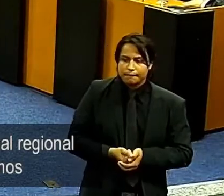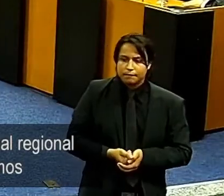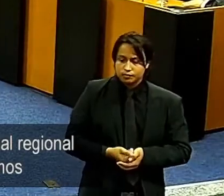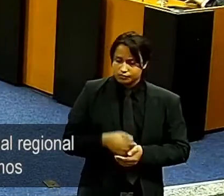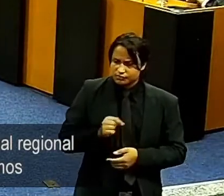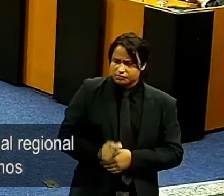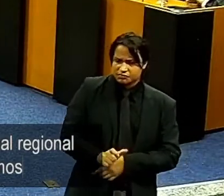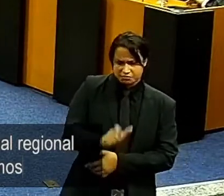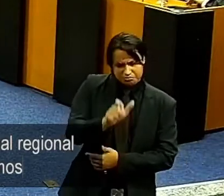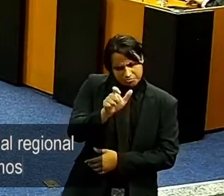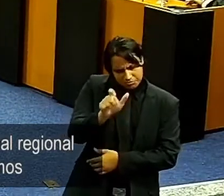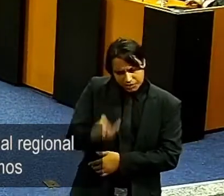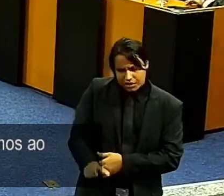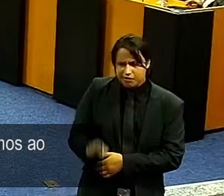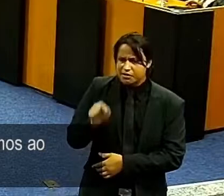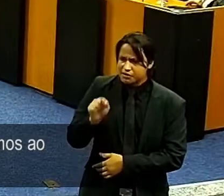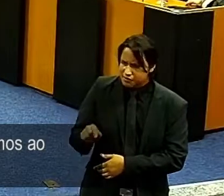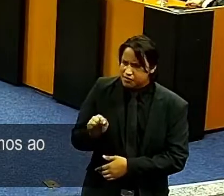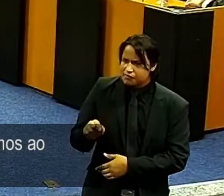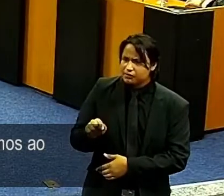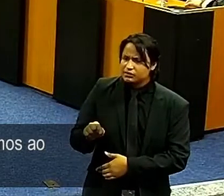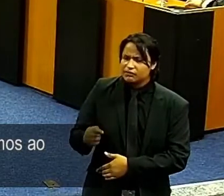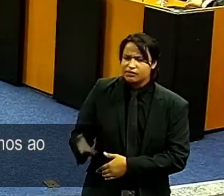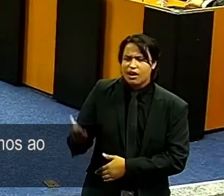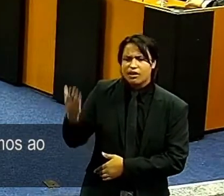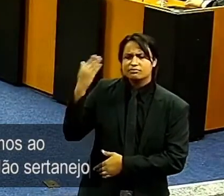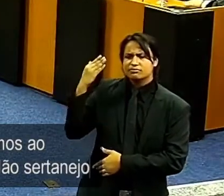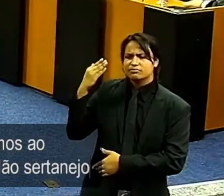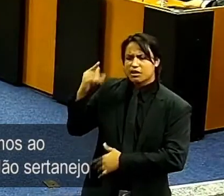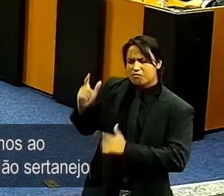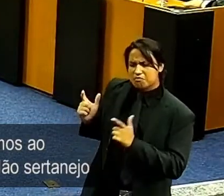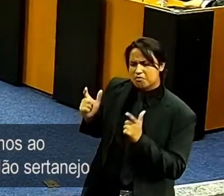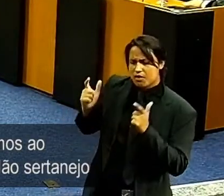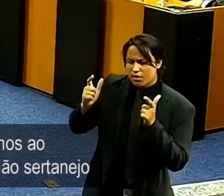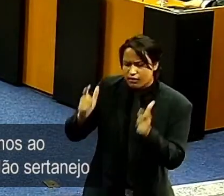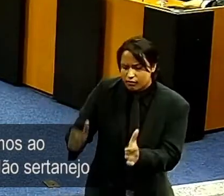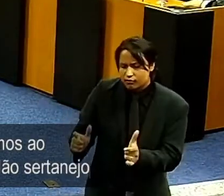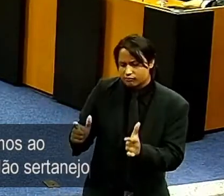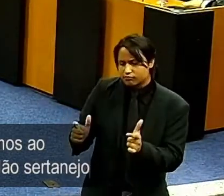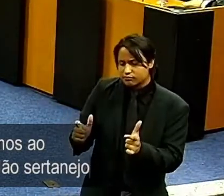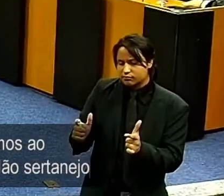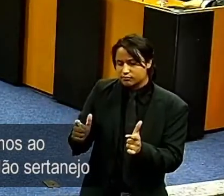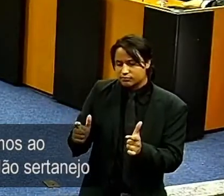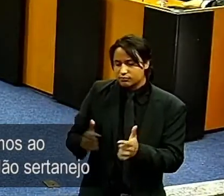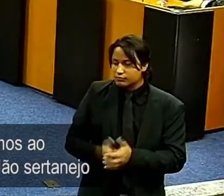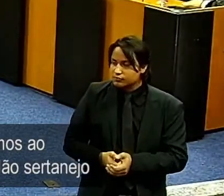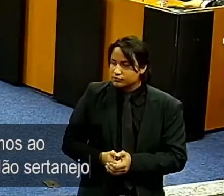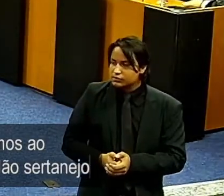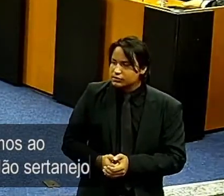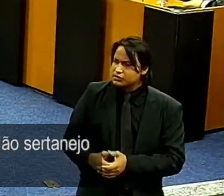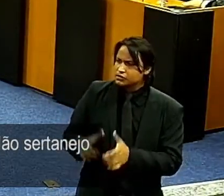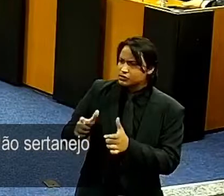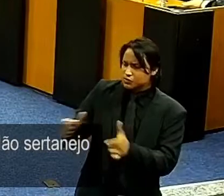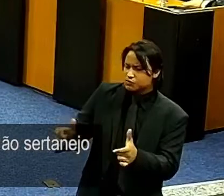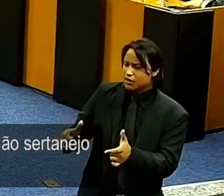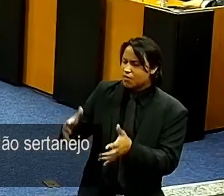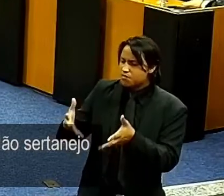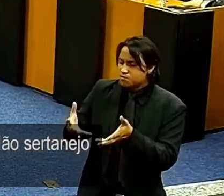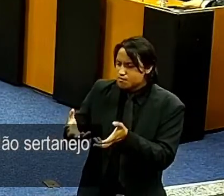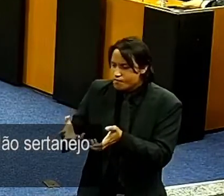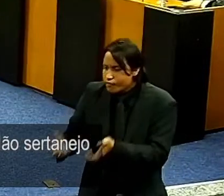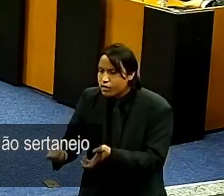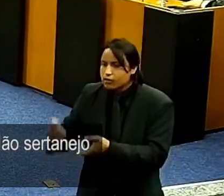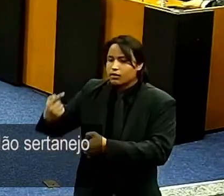esse cidadão sertanejo que saiu da da da terra castigada do